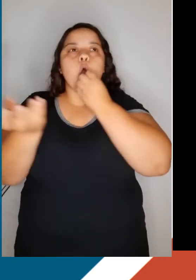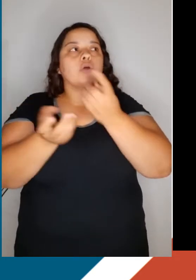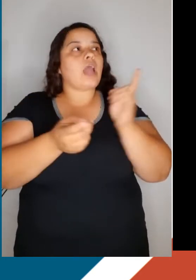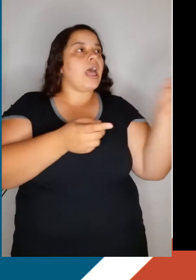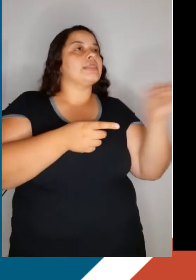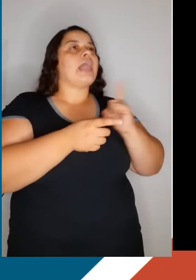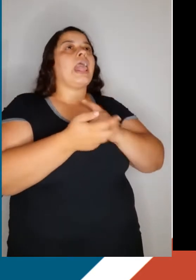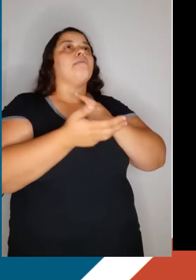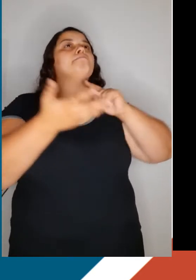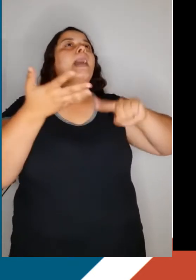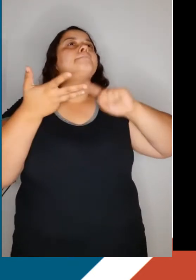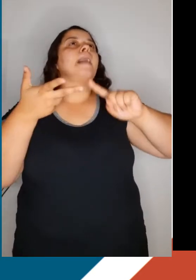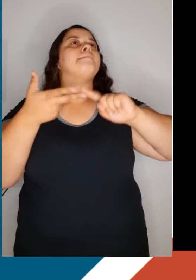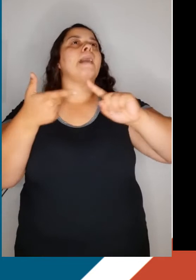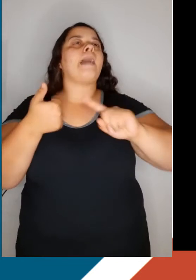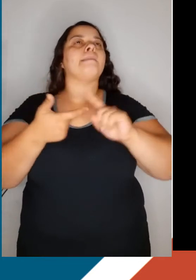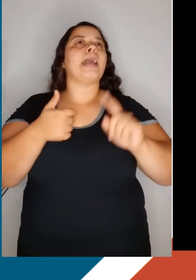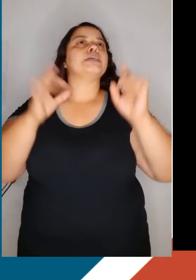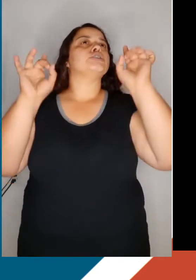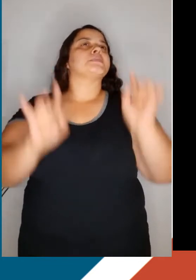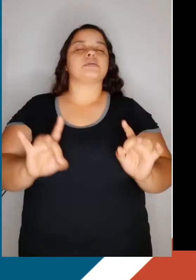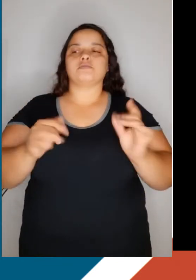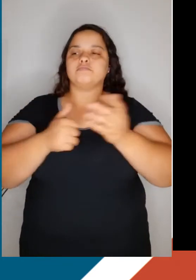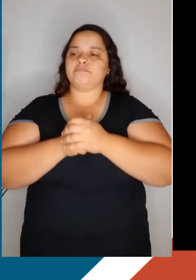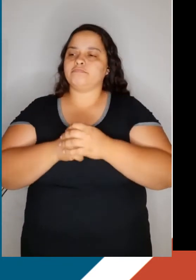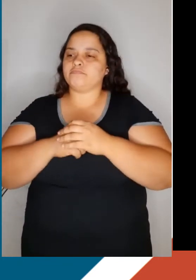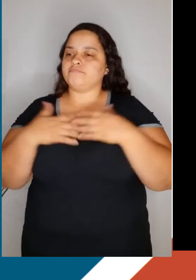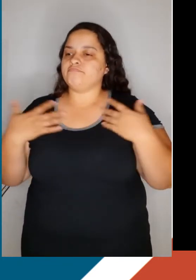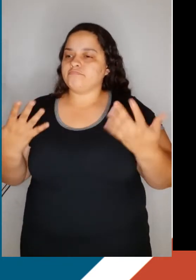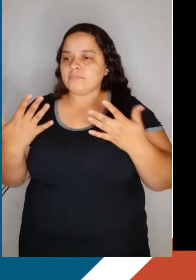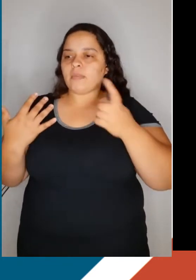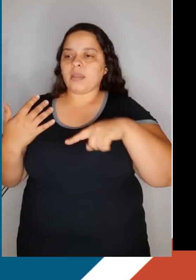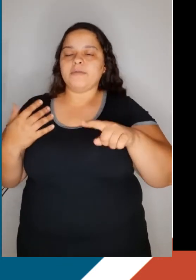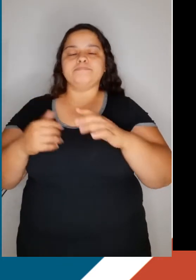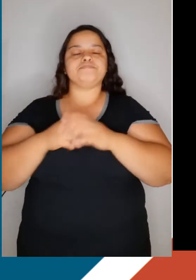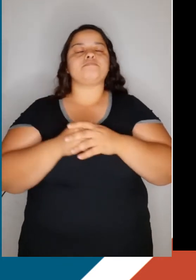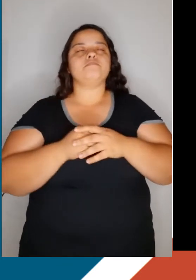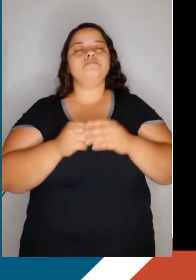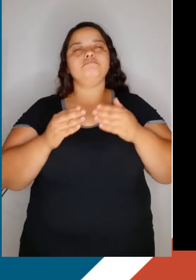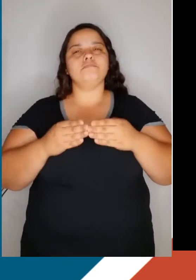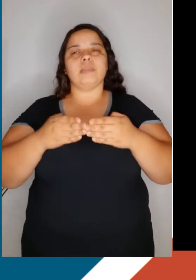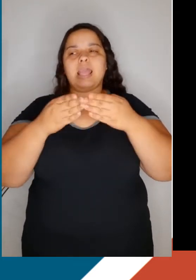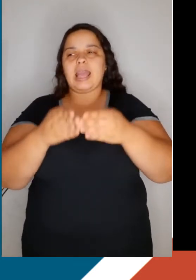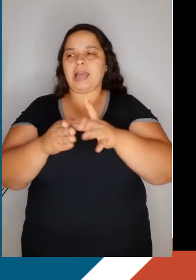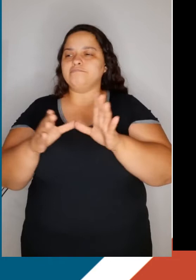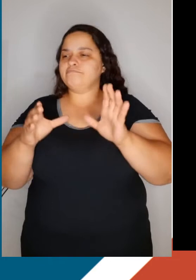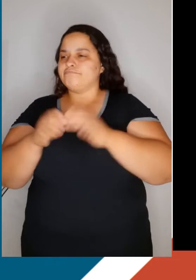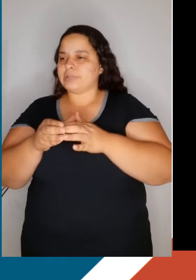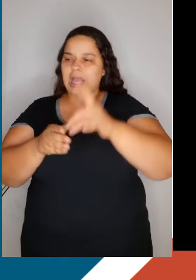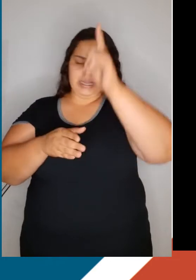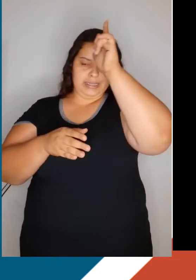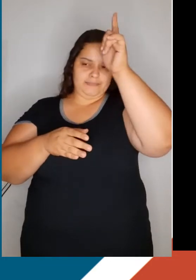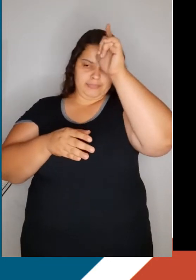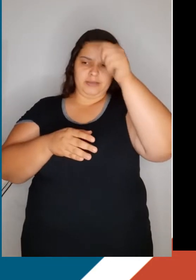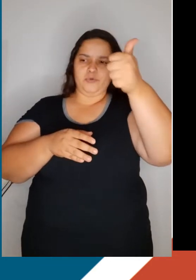lá. Pensando justamente nos conflitos que essa corrida para a África poderiam gerar, foi reunida na Alemanha, entre